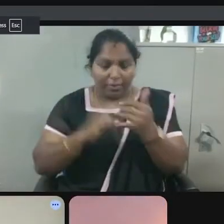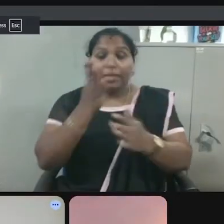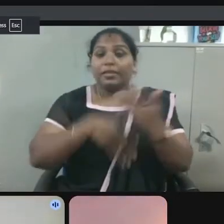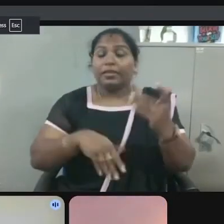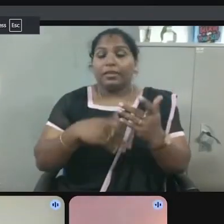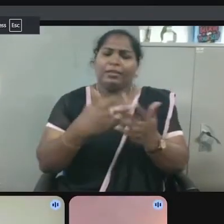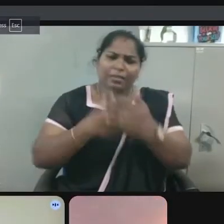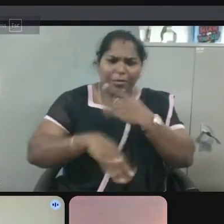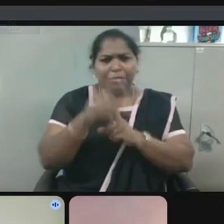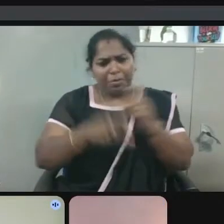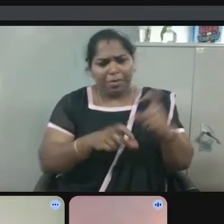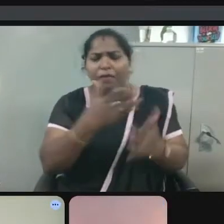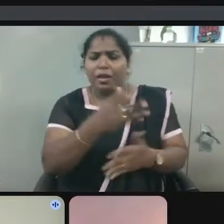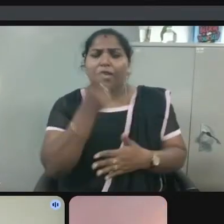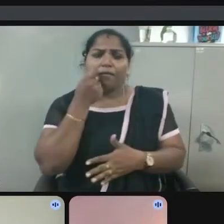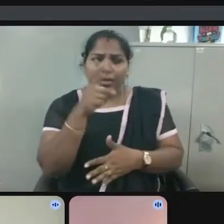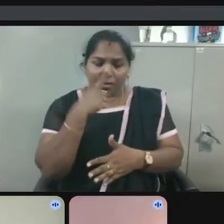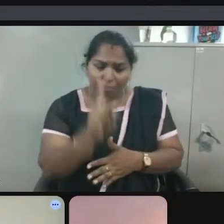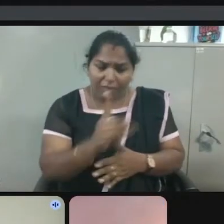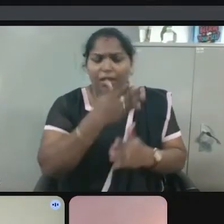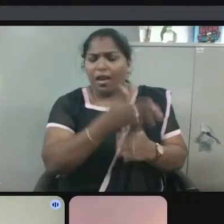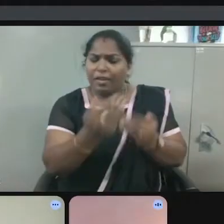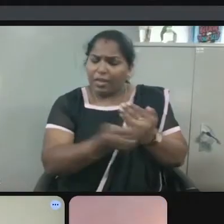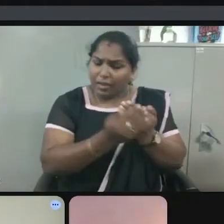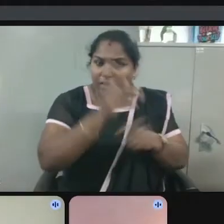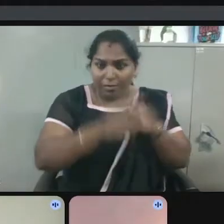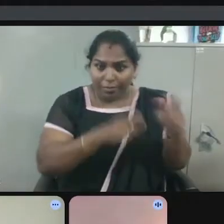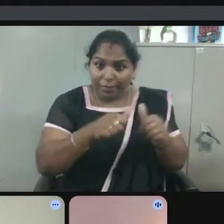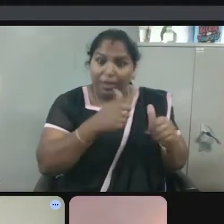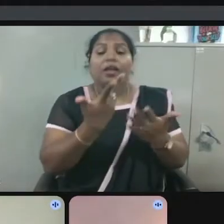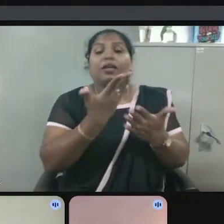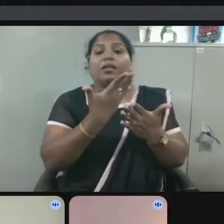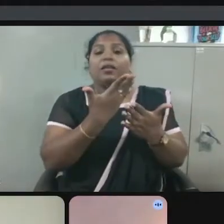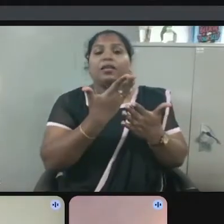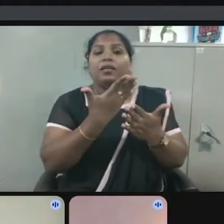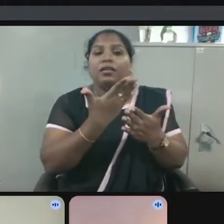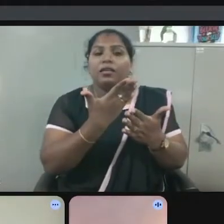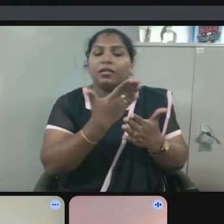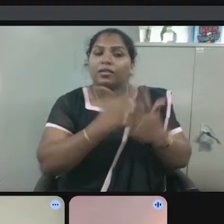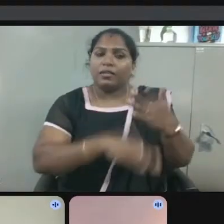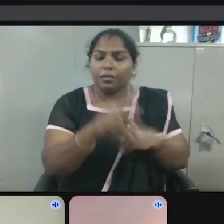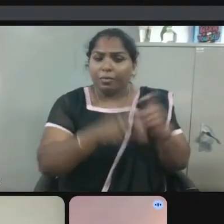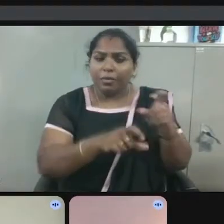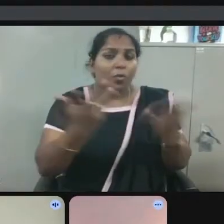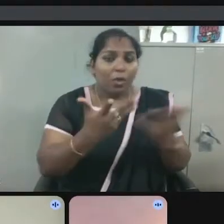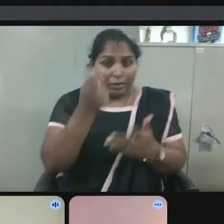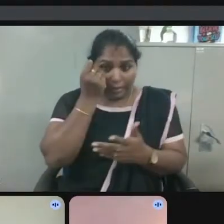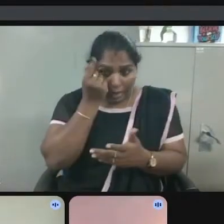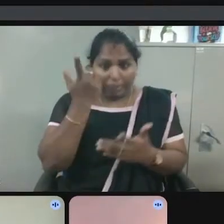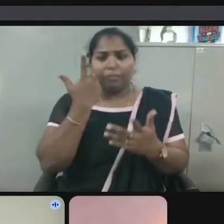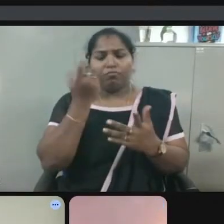ഭിന്നശേഷിയുള്ളവരെയും അവരുടെ മാതാപിതാക്കളെയും അവരെ പരിപാലിക്കുന്നവരെയും ഭിന്നശേഷി മേഖലയിൽ പ്രവർത്തിക്കുന്നവരെയും പല